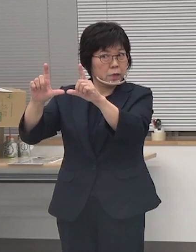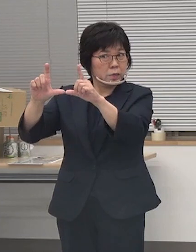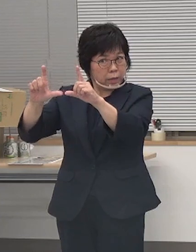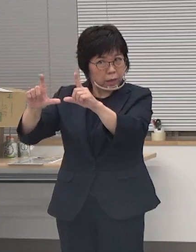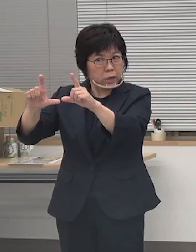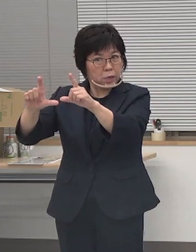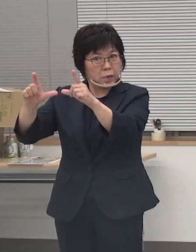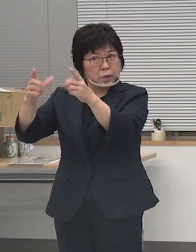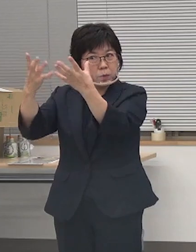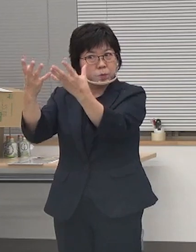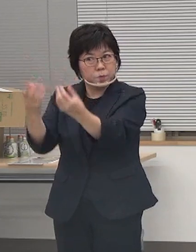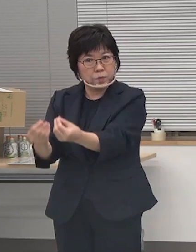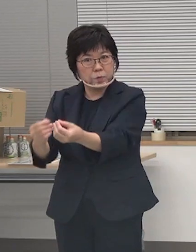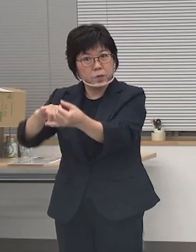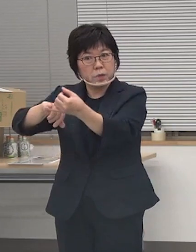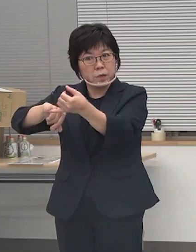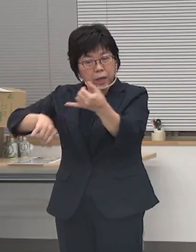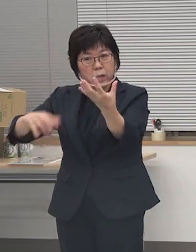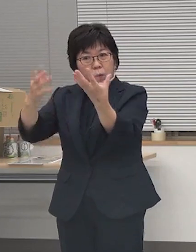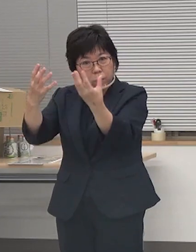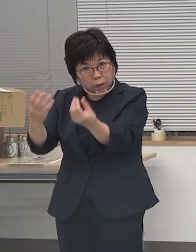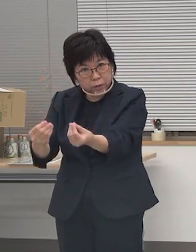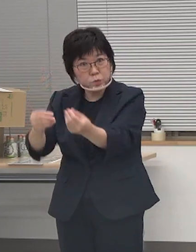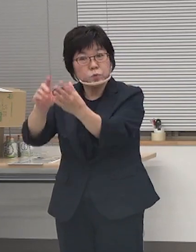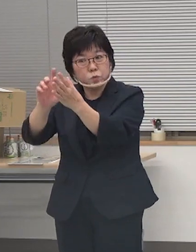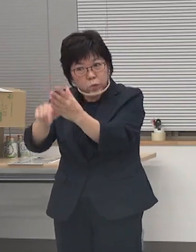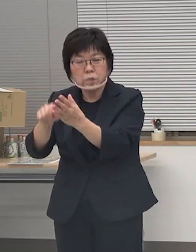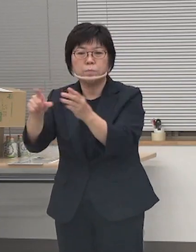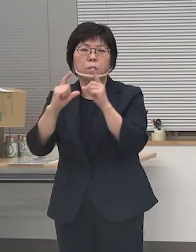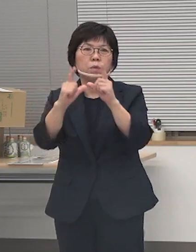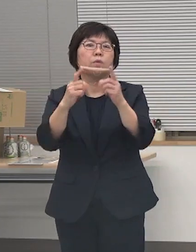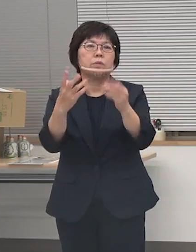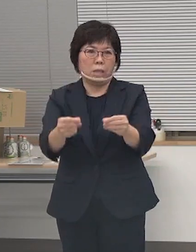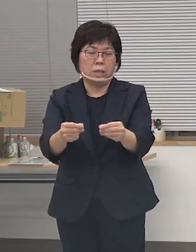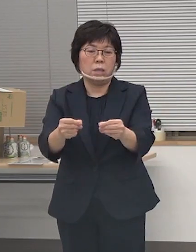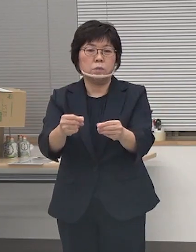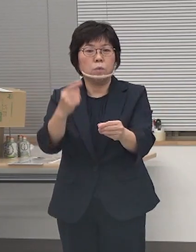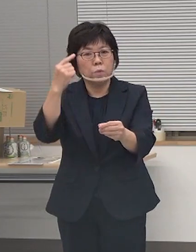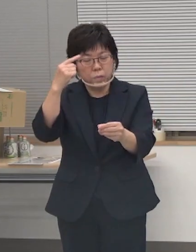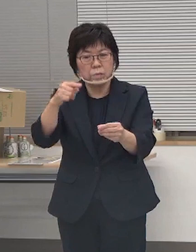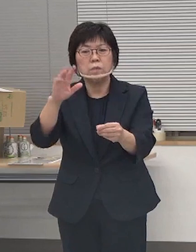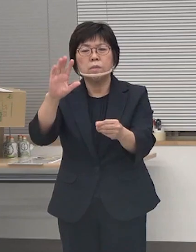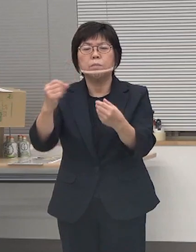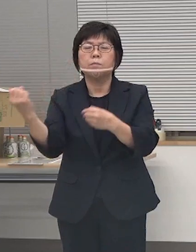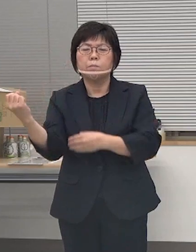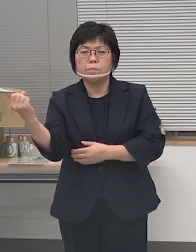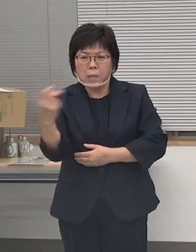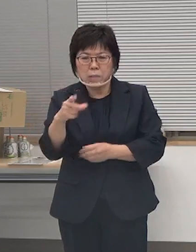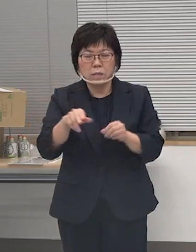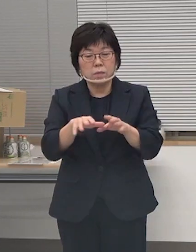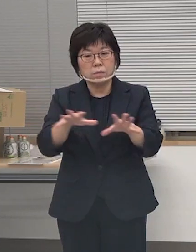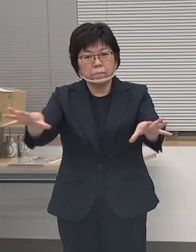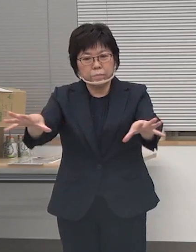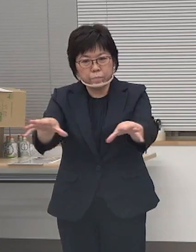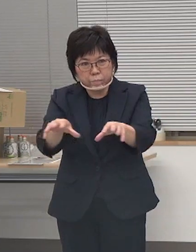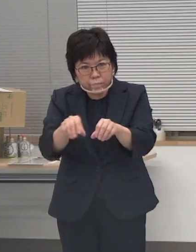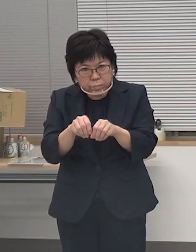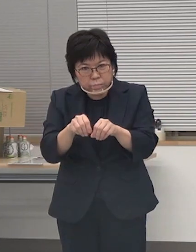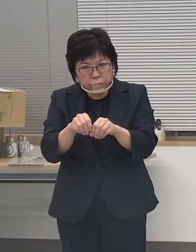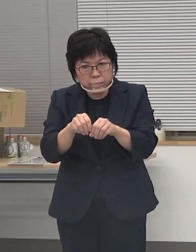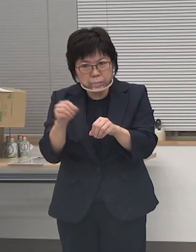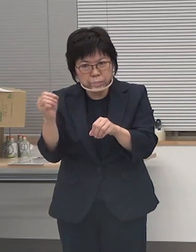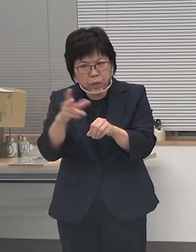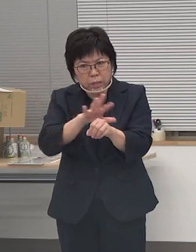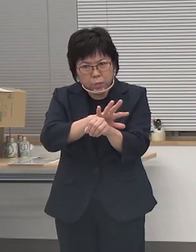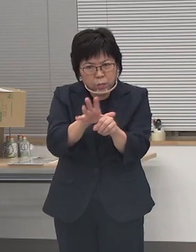ときとにもご説明をしてまいりましたけれども、その仮に一定の人数あるいはさまざまな